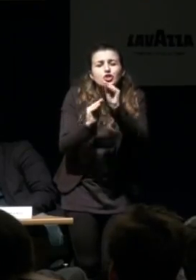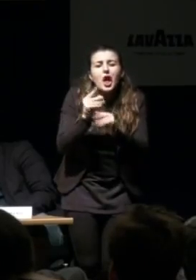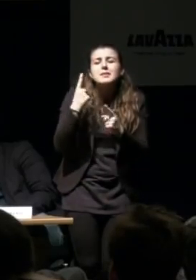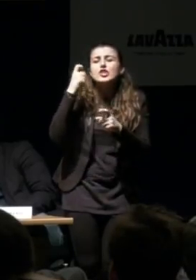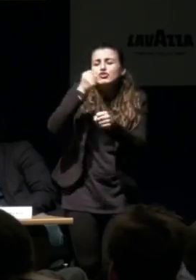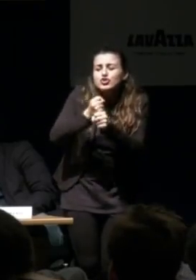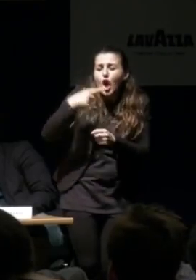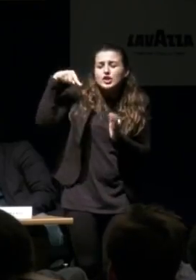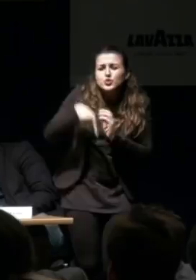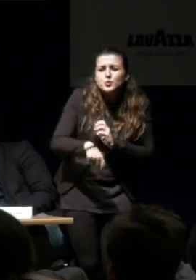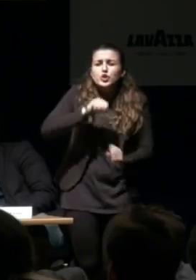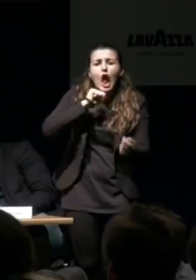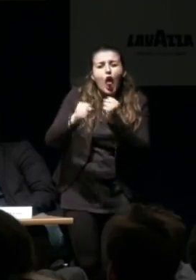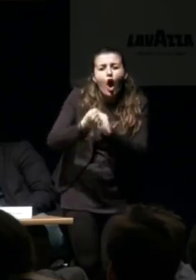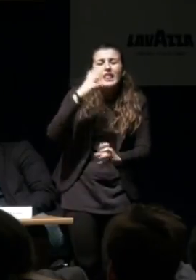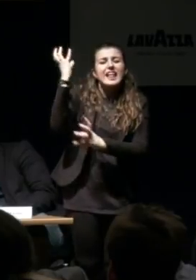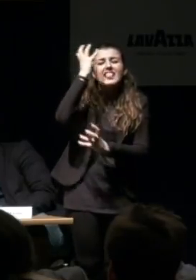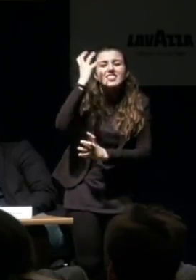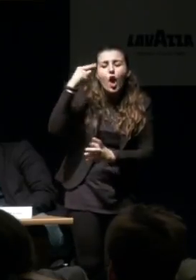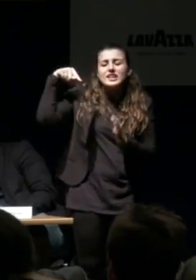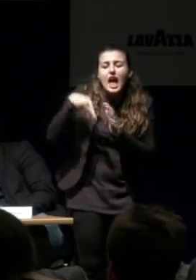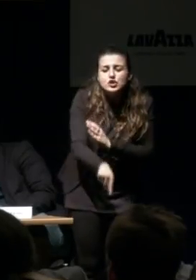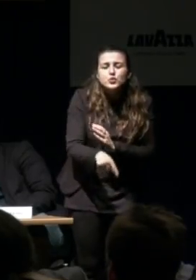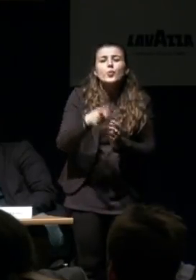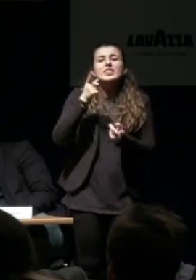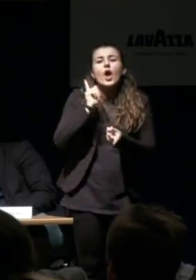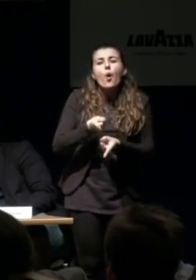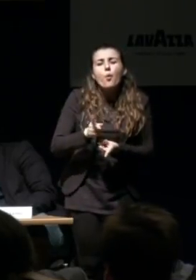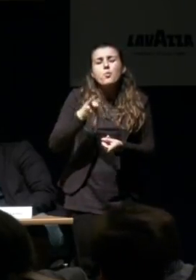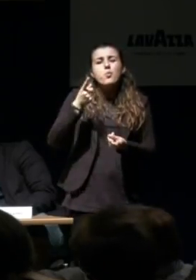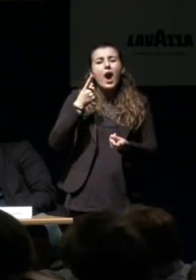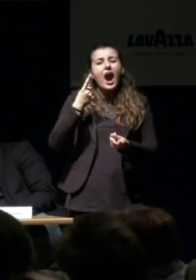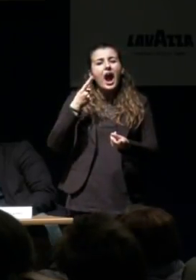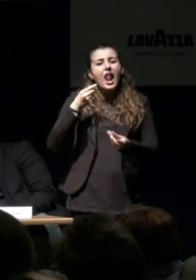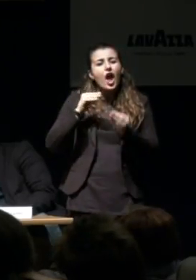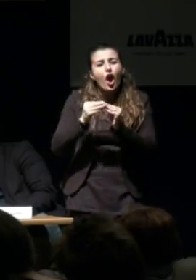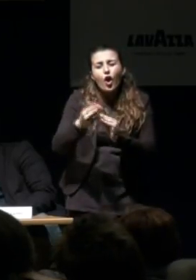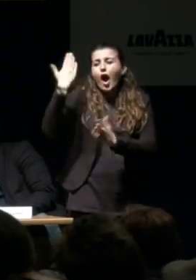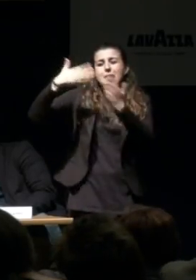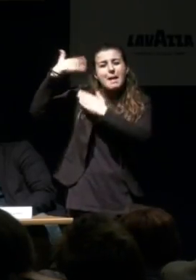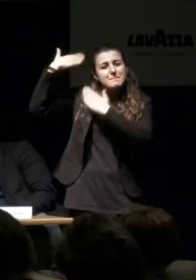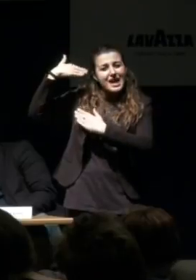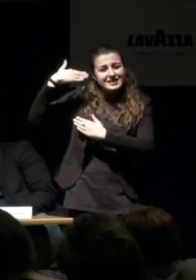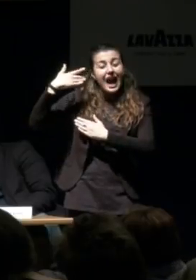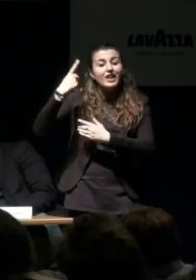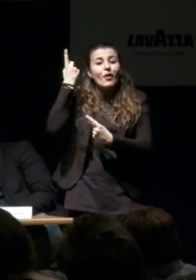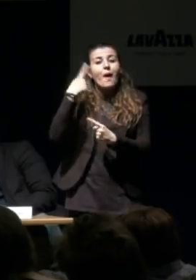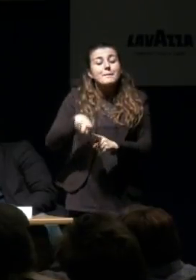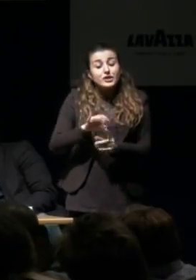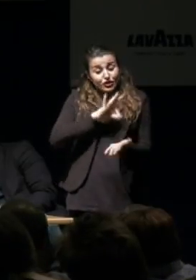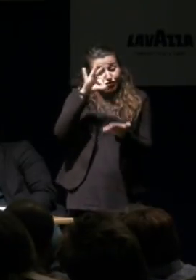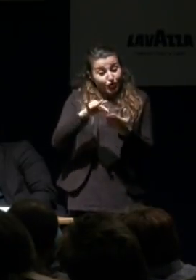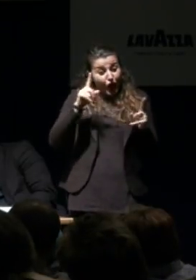delle lotte del sud delle teorie sul sud che c'erano state che siano stati in passato in quello stesso giorno